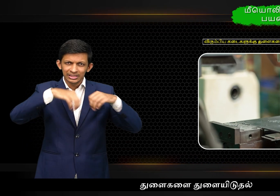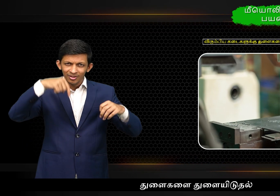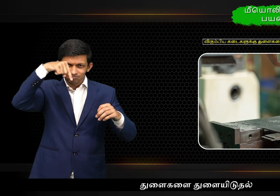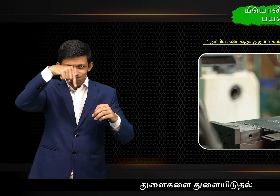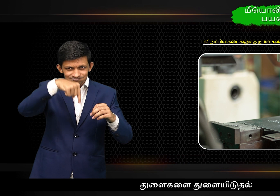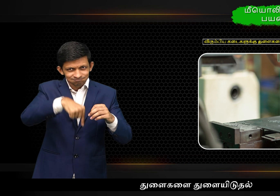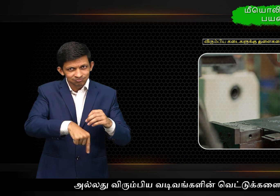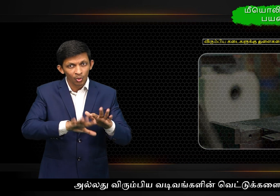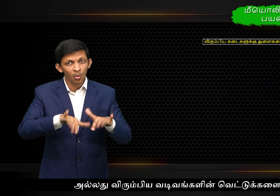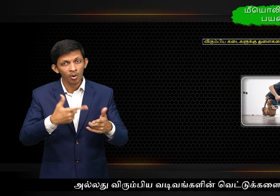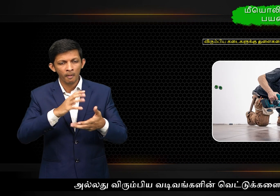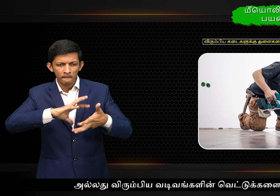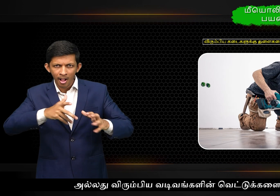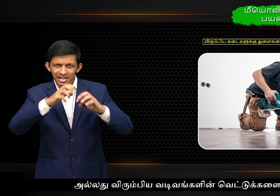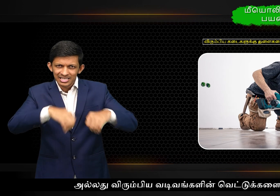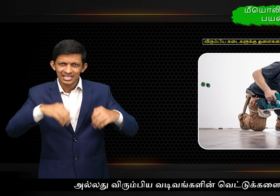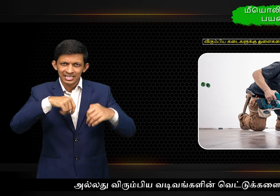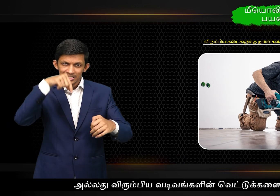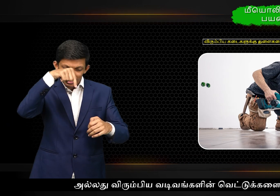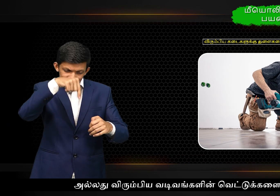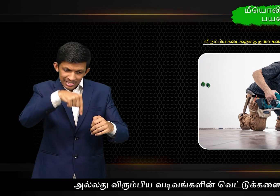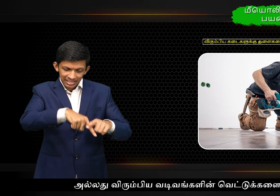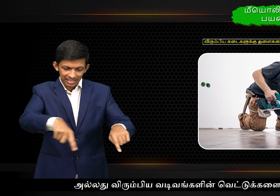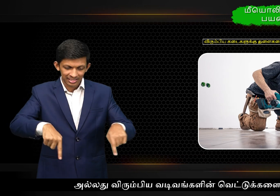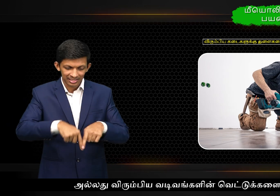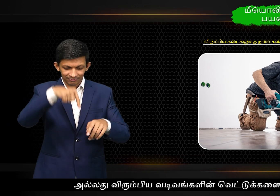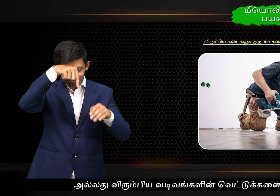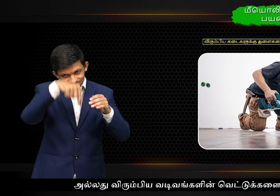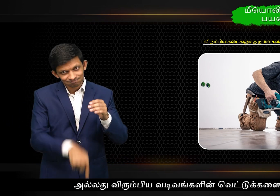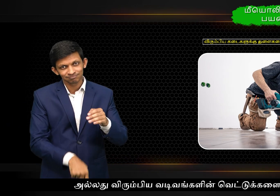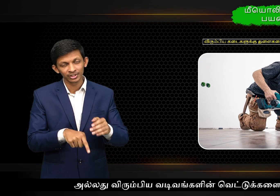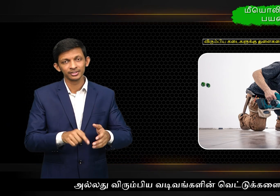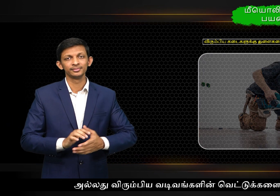துளைகளை துளையிடுதல் அல்லது விரும்பிய வடிவங்களின் வெட்டுகளை செய்தல்.